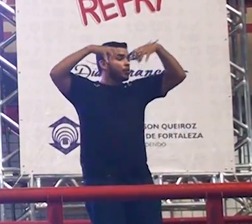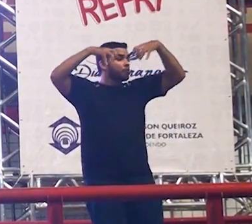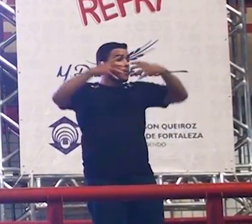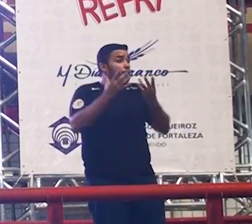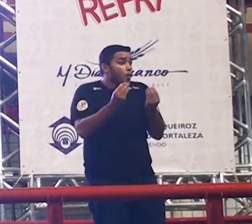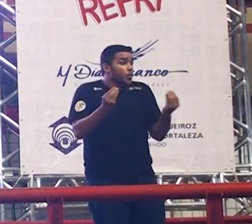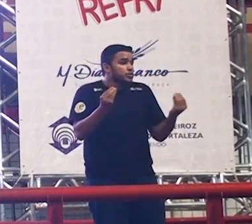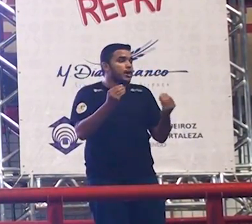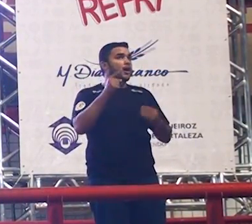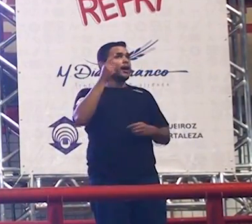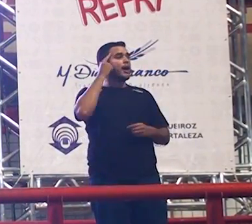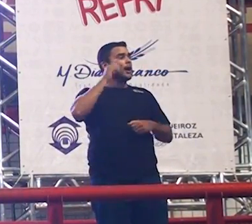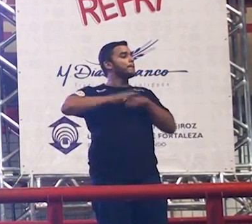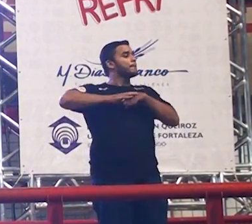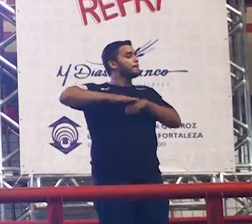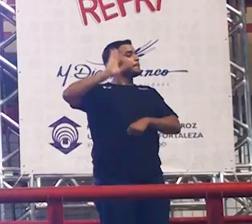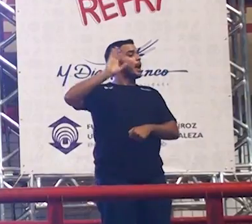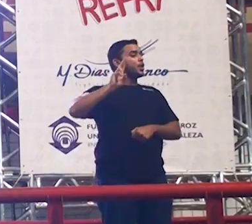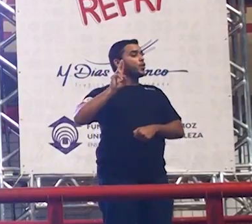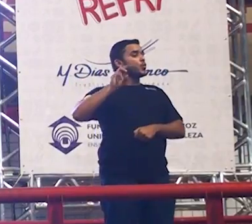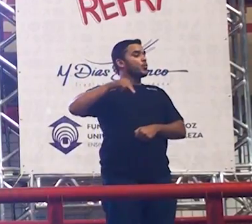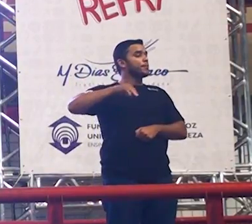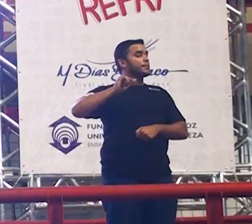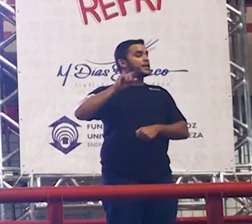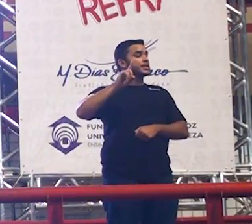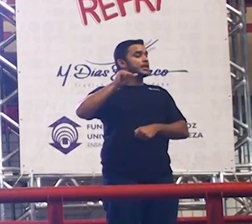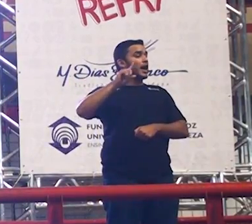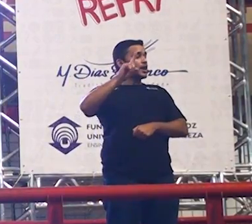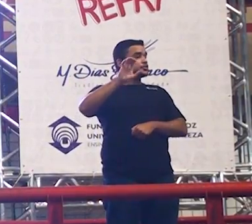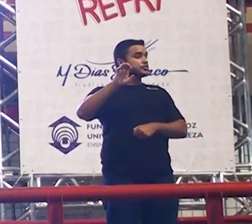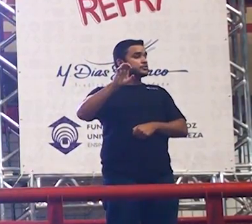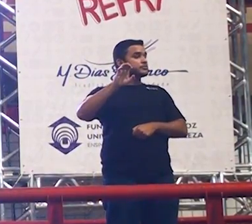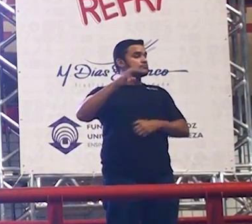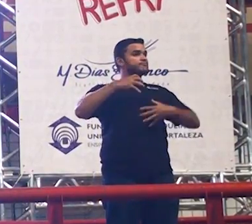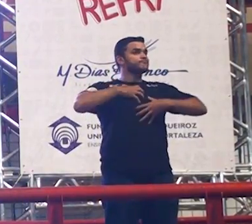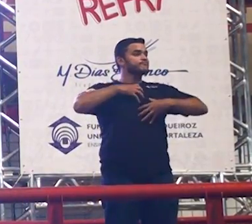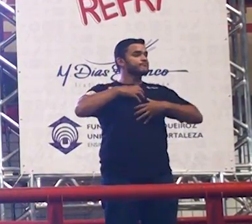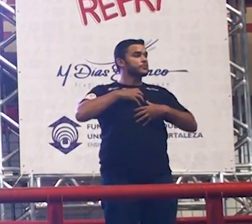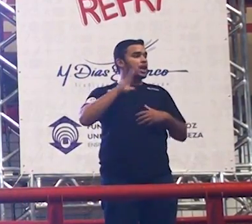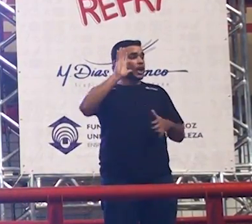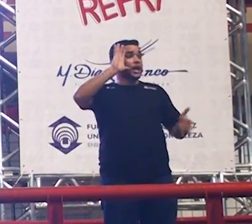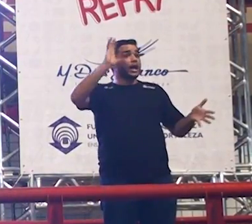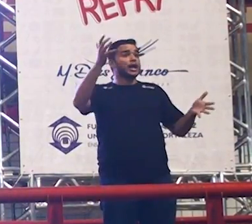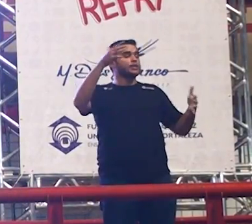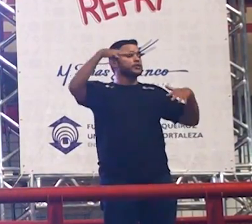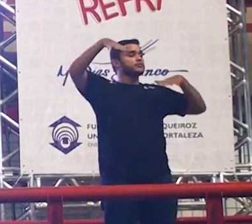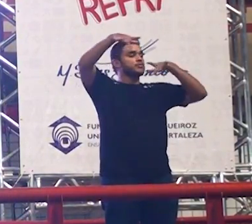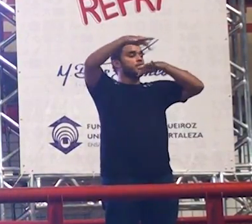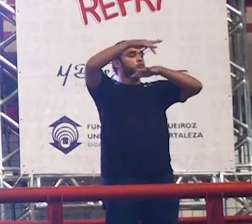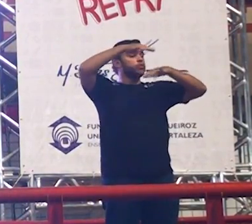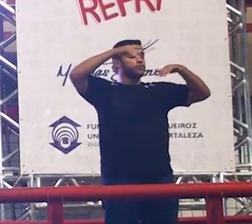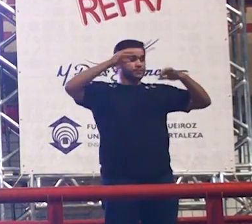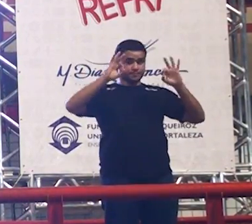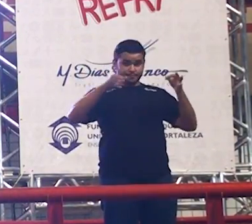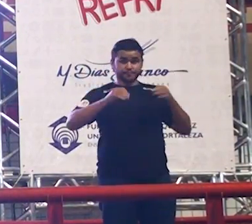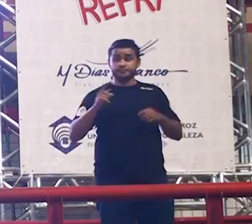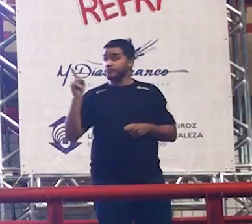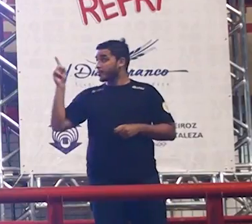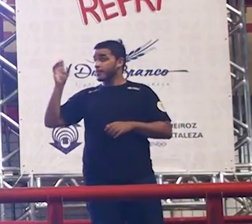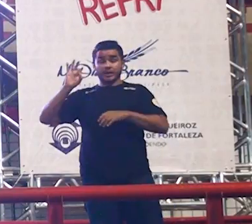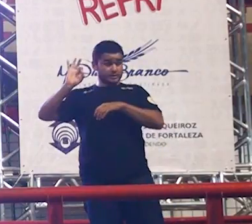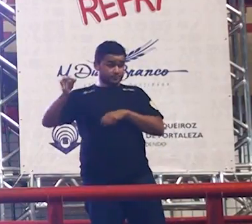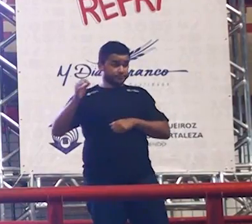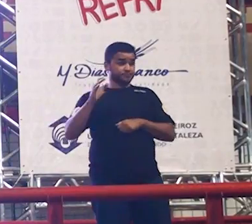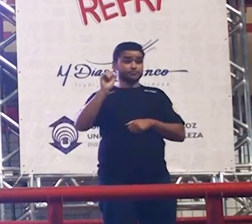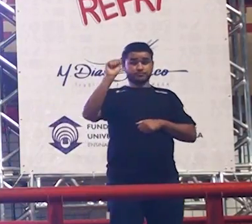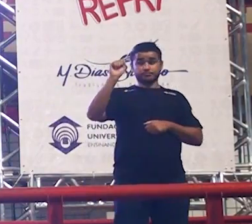prática, né? Já que o Enem é um ensaio para a vida, é isso que interessa para a gente. Então, quem tem mais umidade absoluta, moçada? A.